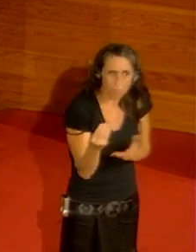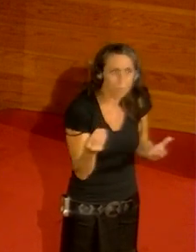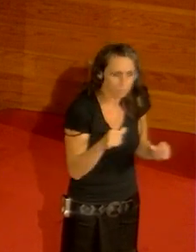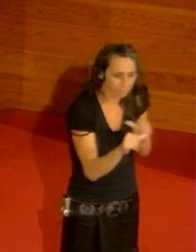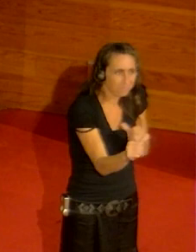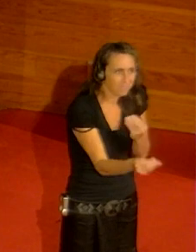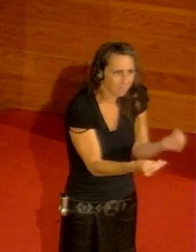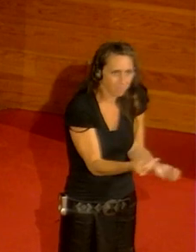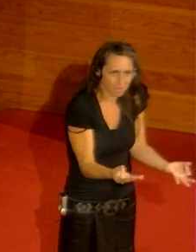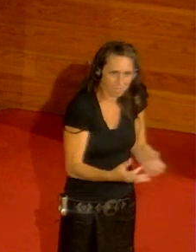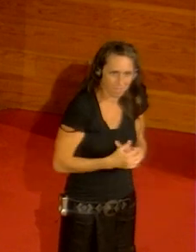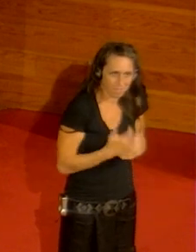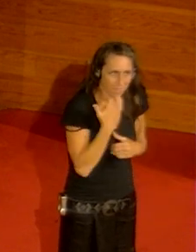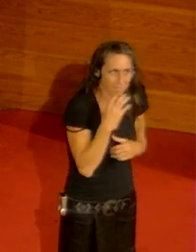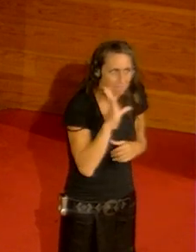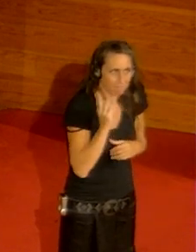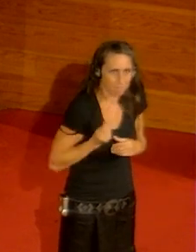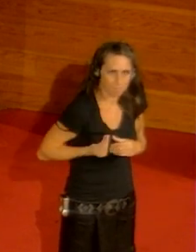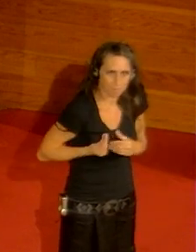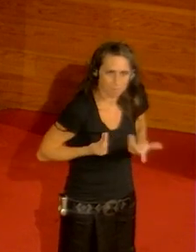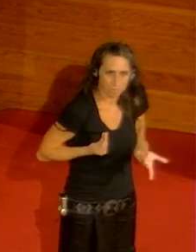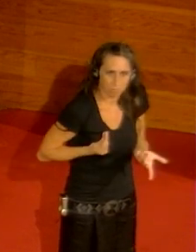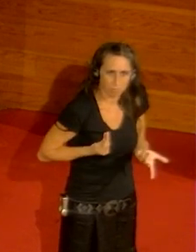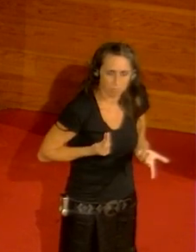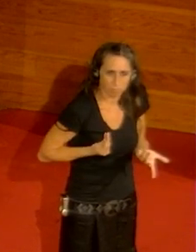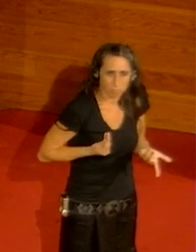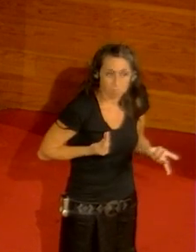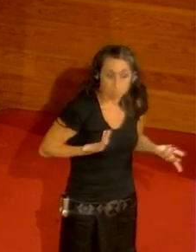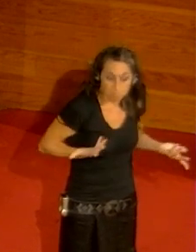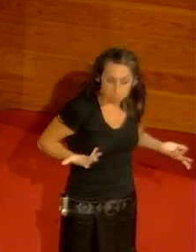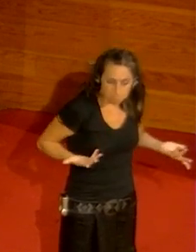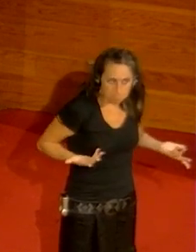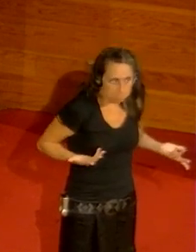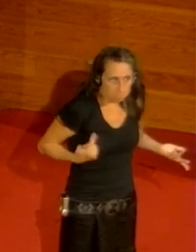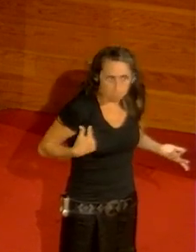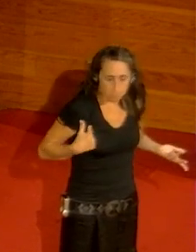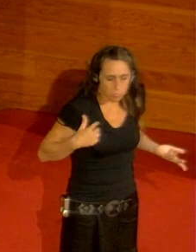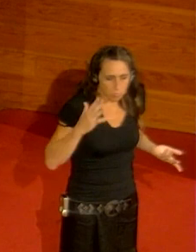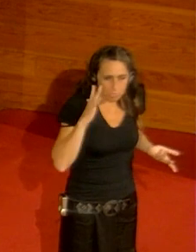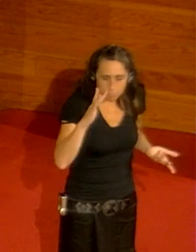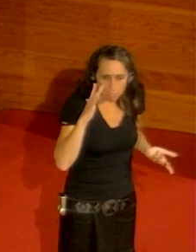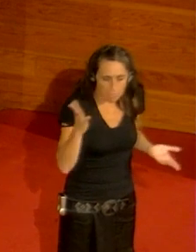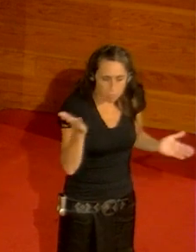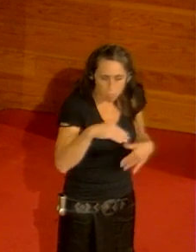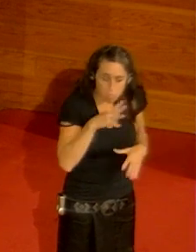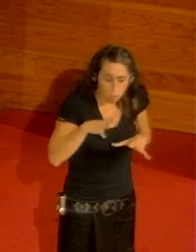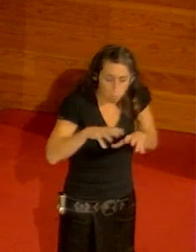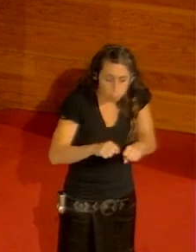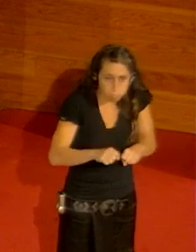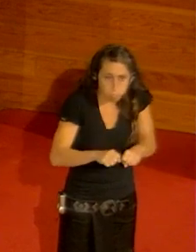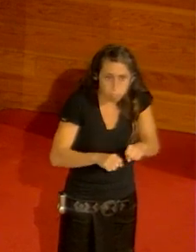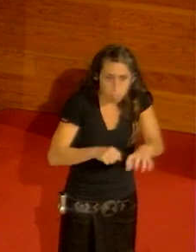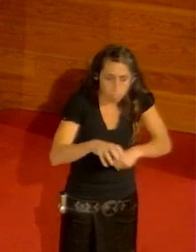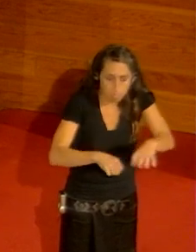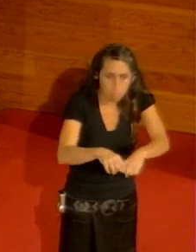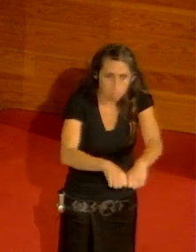hacer en el futuro por ejemplo los palestinos ya realmente no veo mucha esperanza Si siguen siendo ocupados pero ya Incluso en